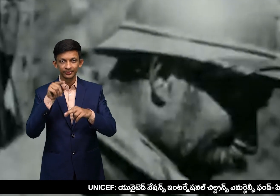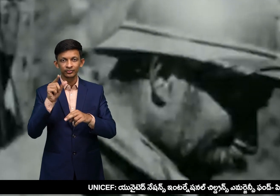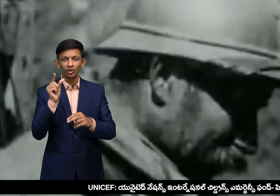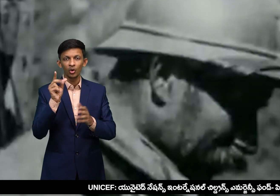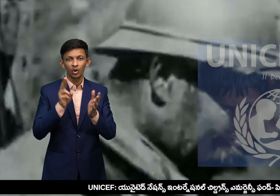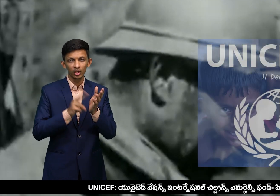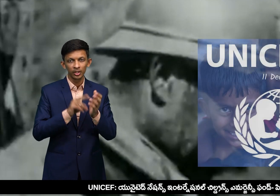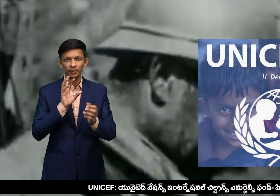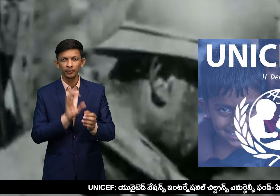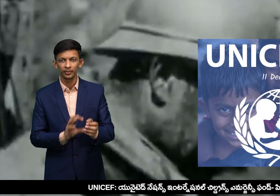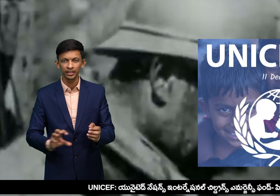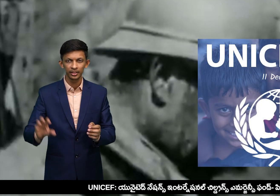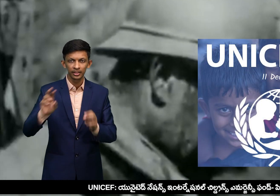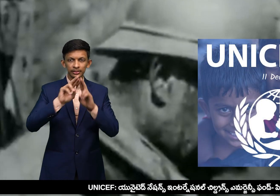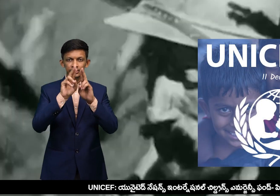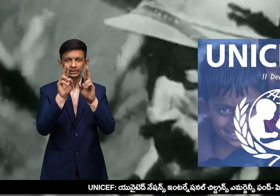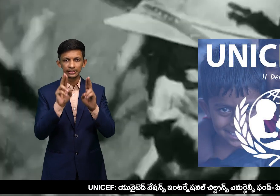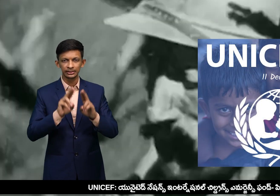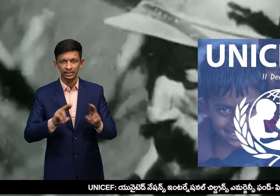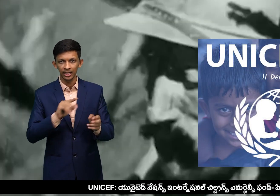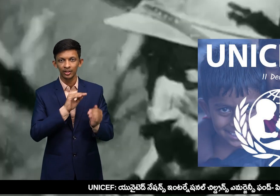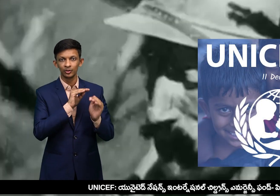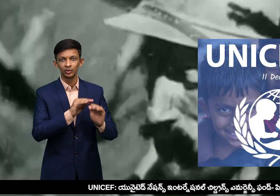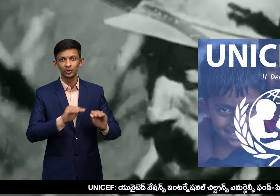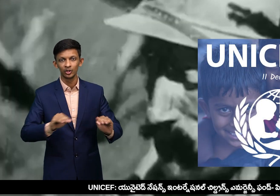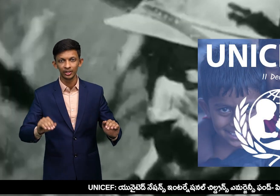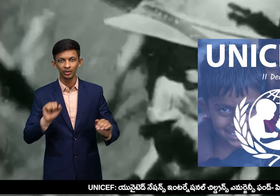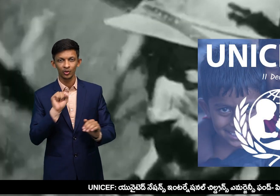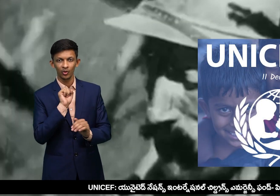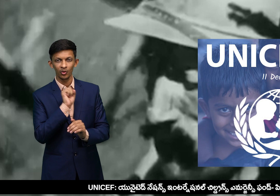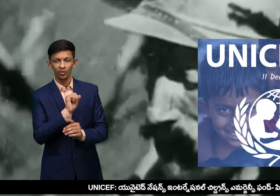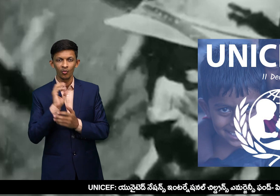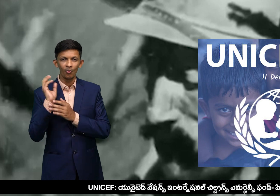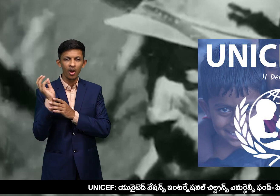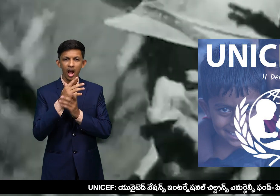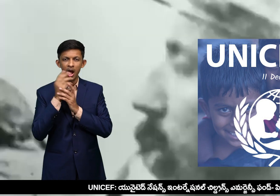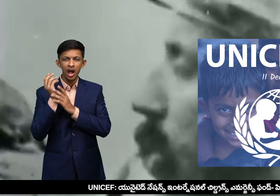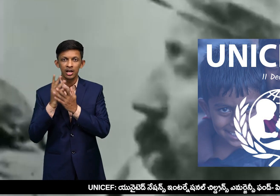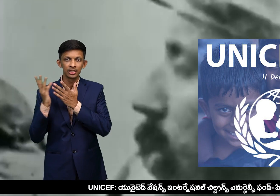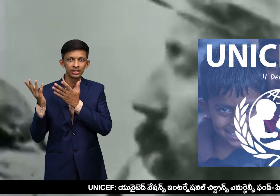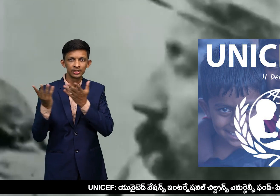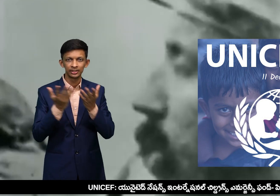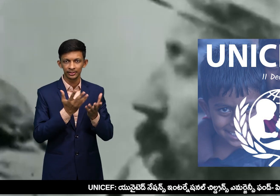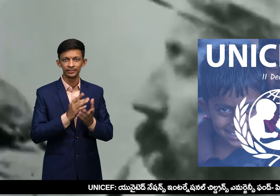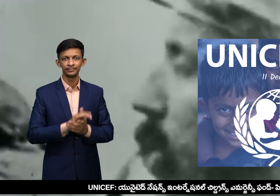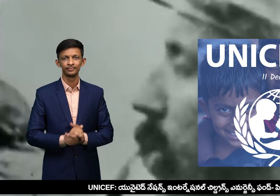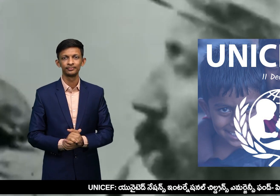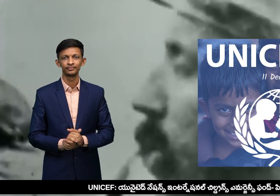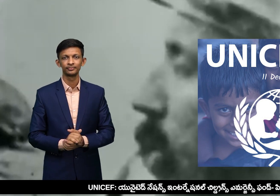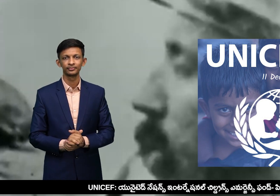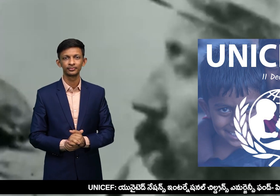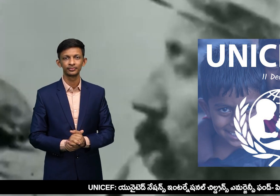యునిసెఫ్ యునైటెడ్ నేషన్స్ ఇంటర్నేషనల్ చిల్డ్రన్స్ ఎమర్జెన్సీ ఫండ్ పిల్లల కోసం పని.